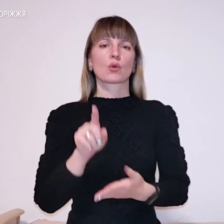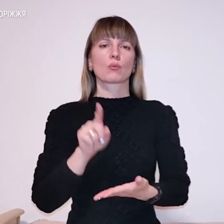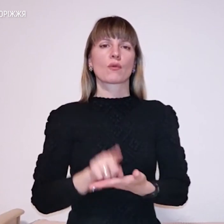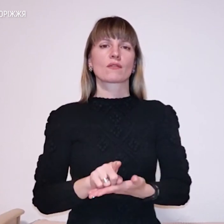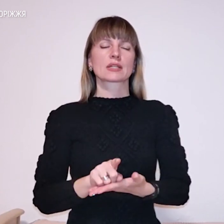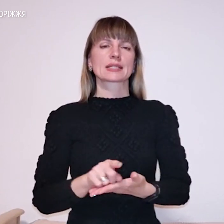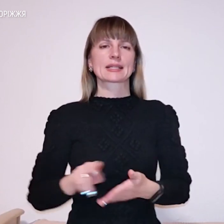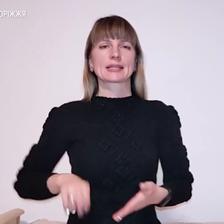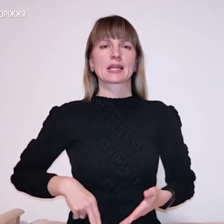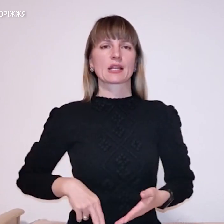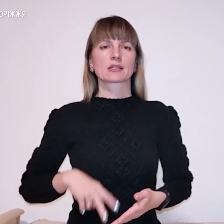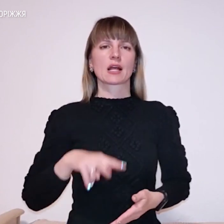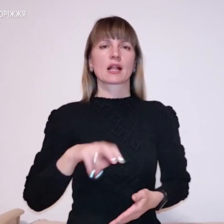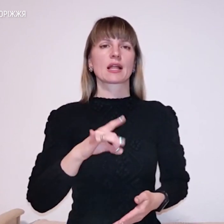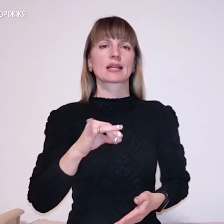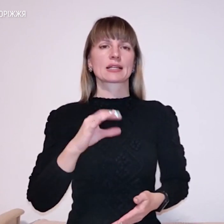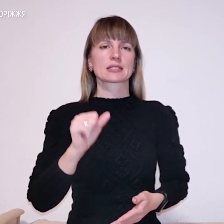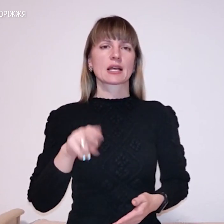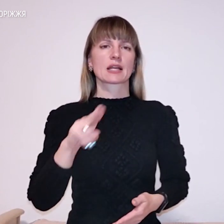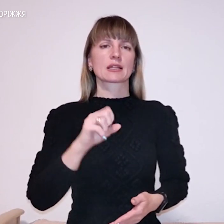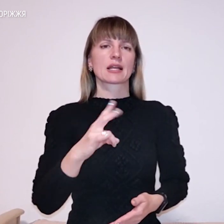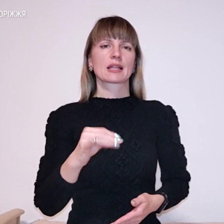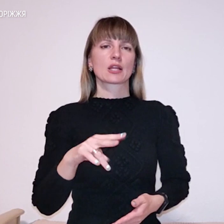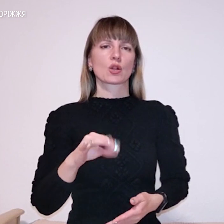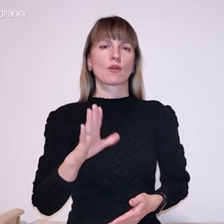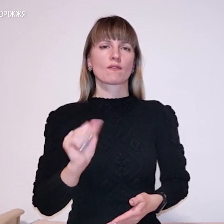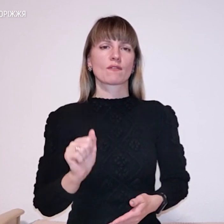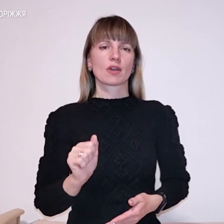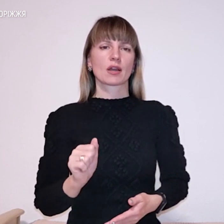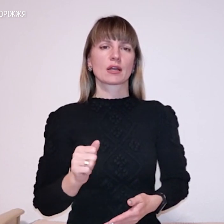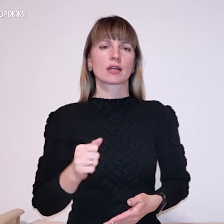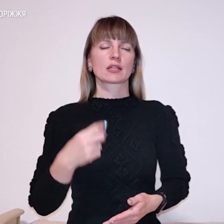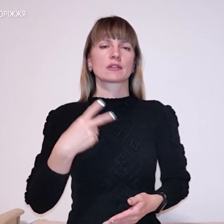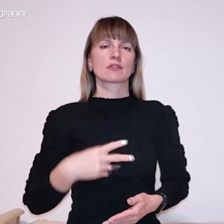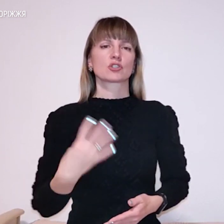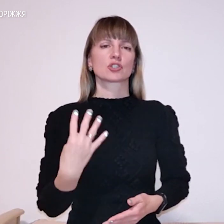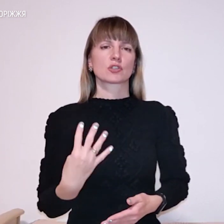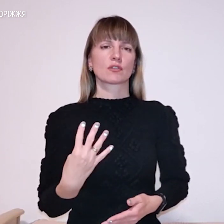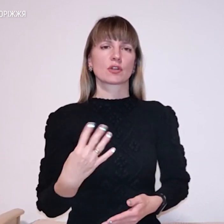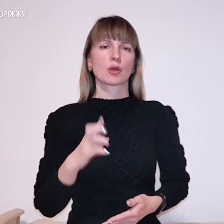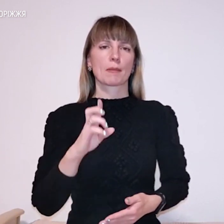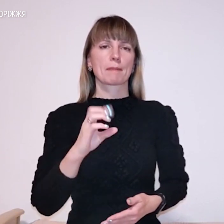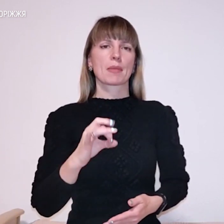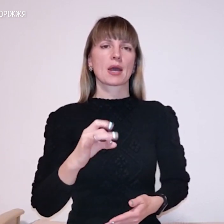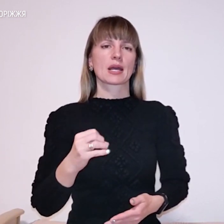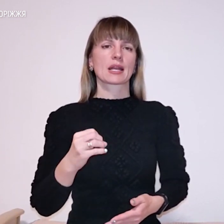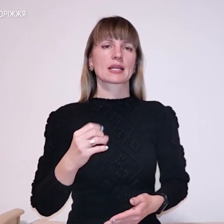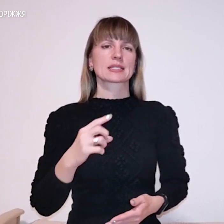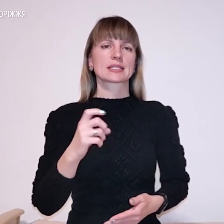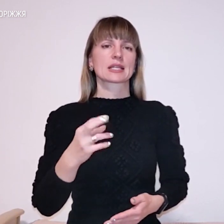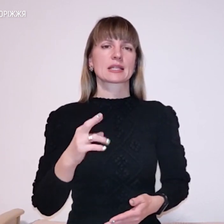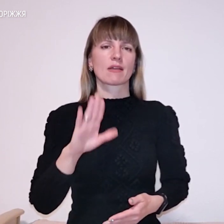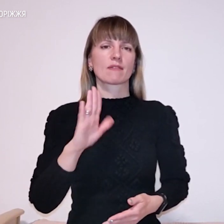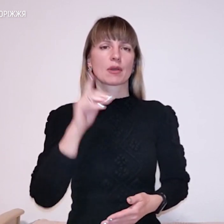обов'язків директора Лариса Данилова. 24 березня в бібліотеці в